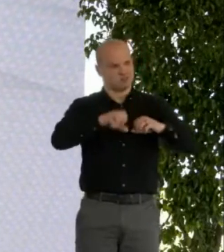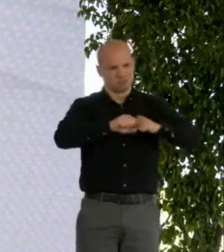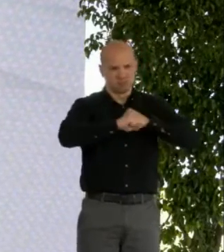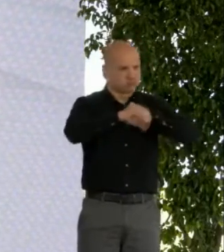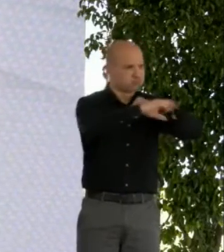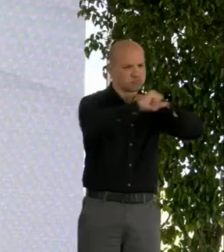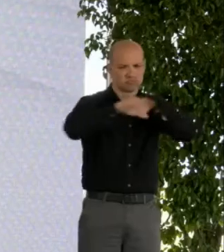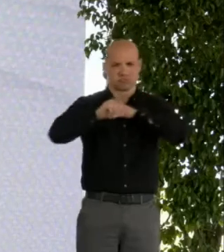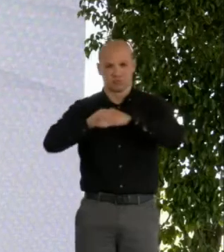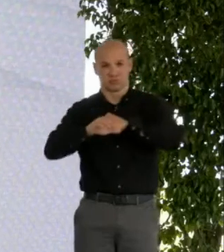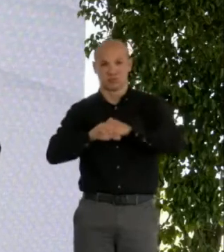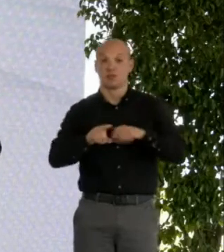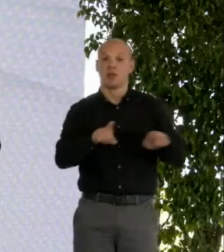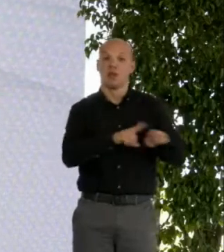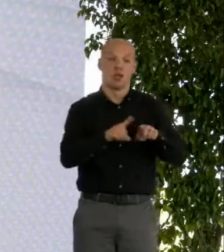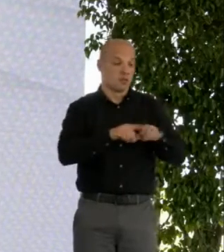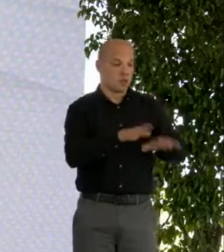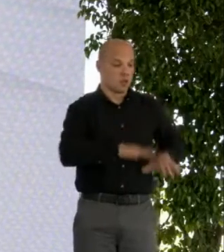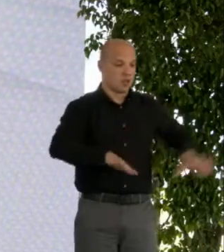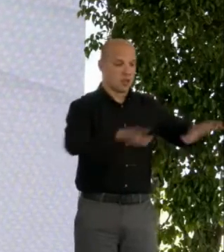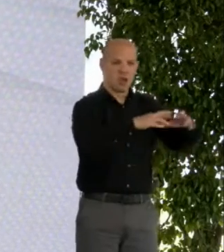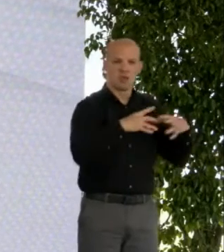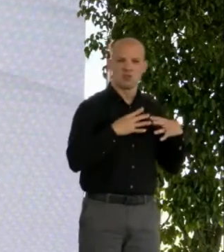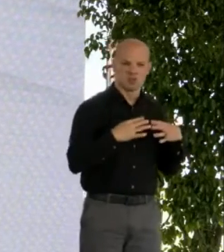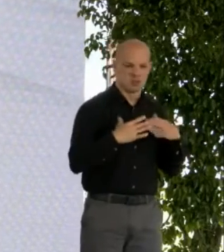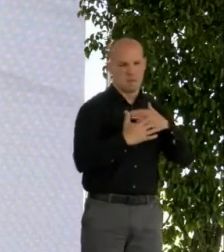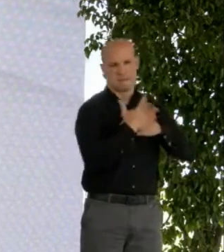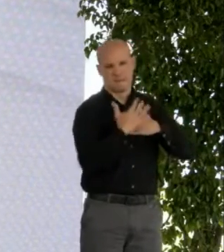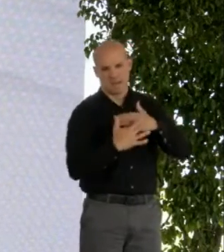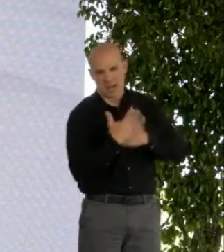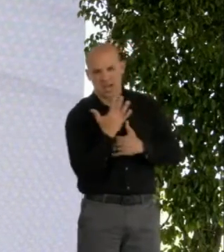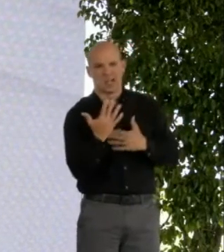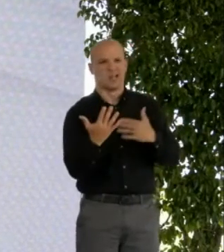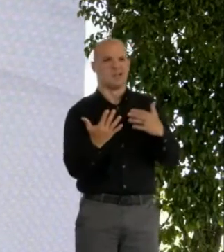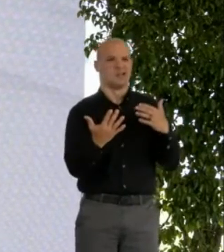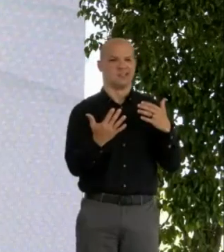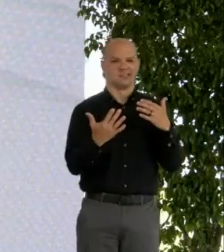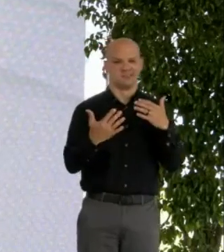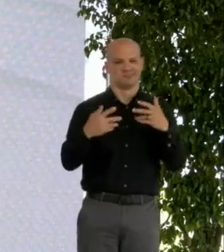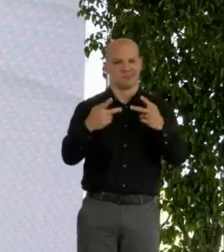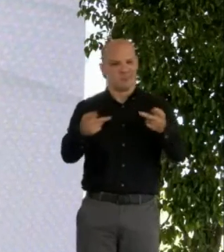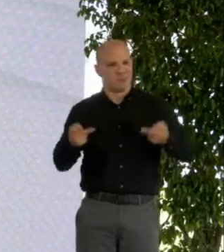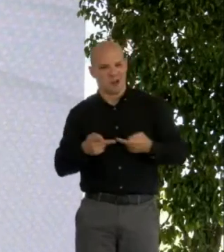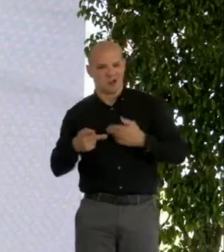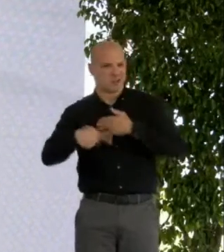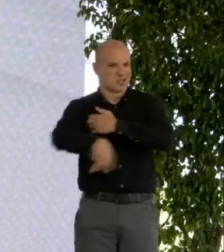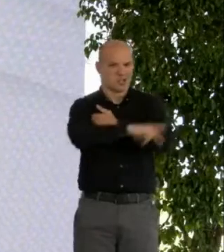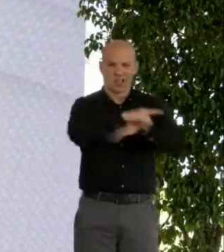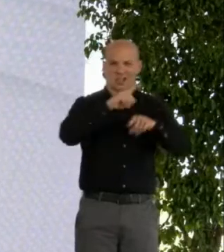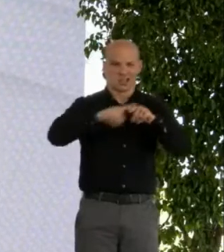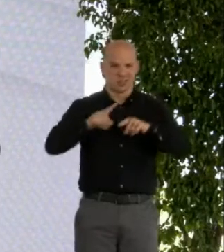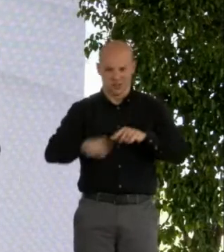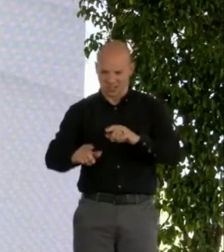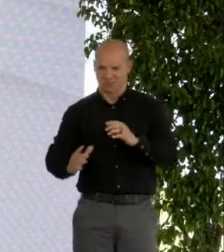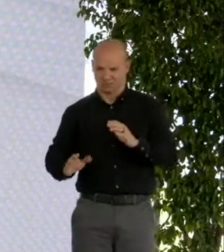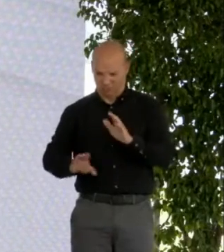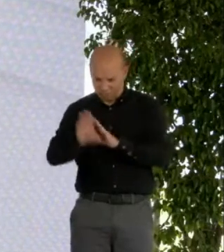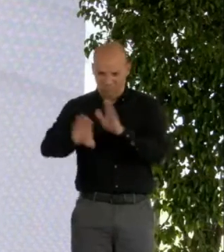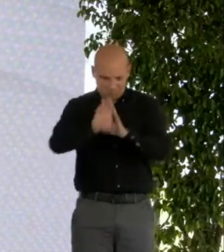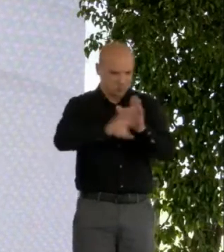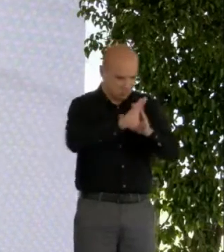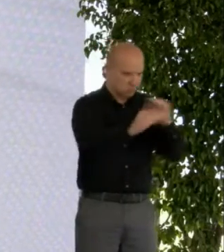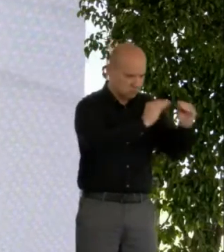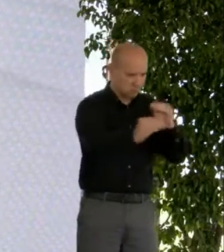renovar nuestros atractivos turísticos como playas, balnearios y parques, así como también una inversión de